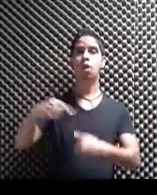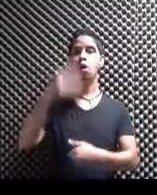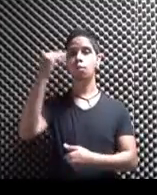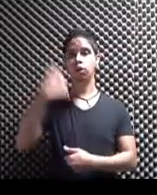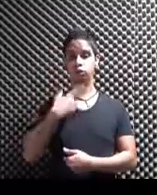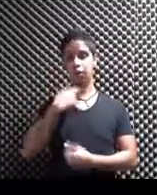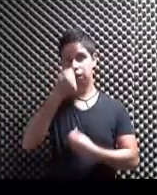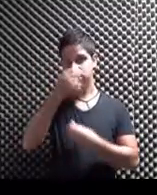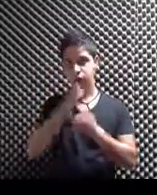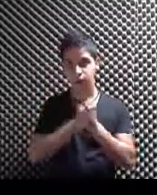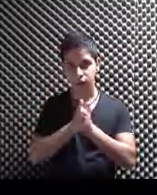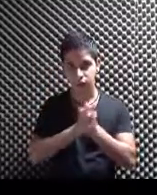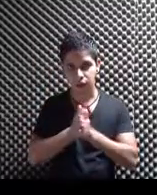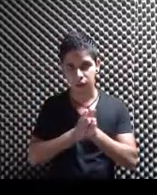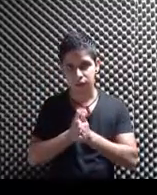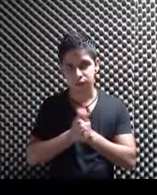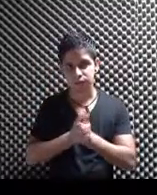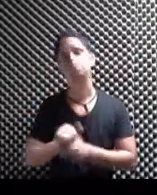está intrigante